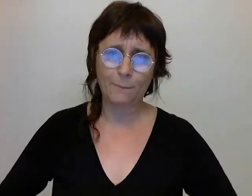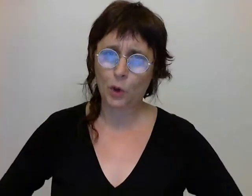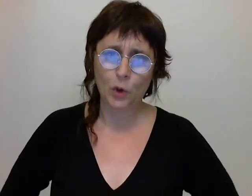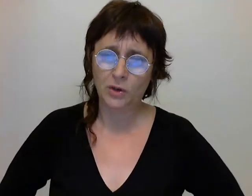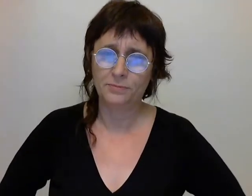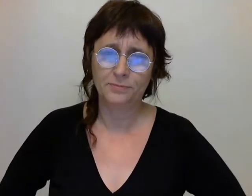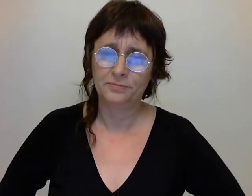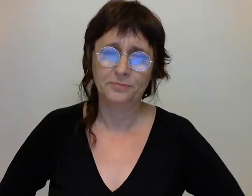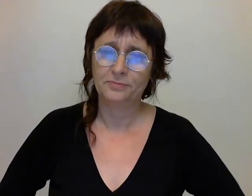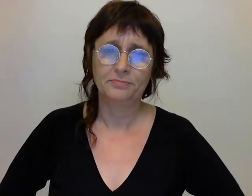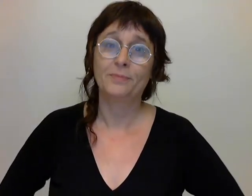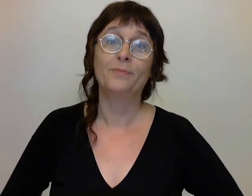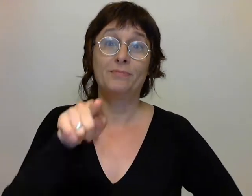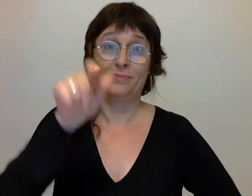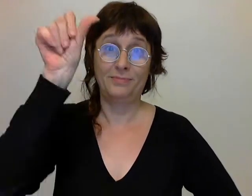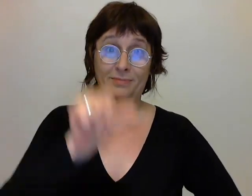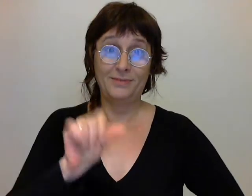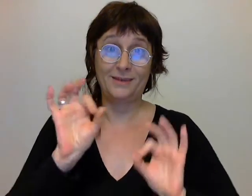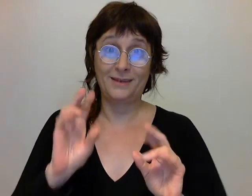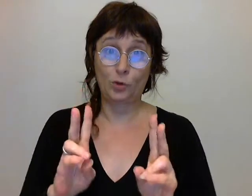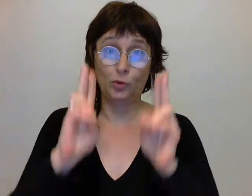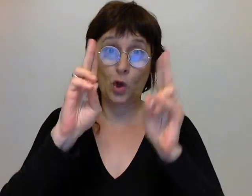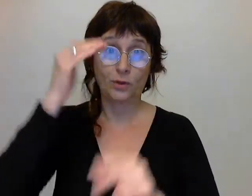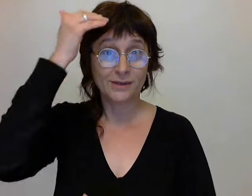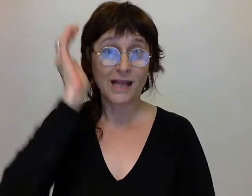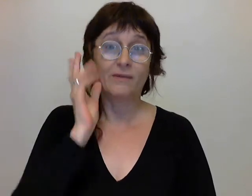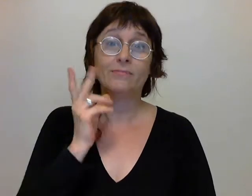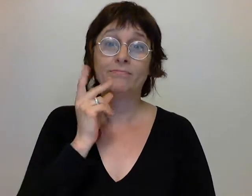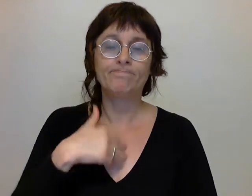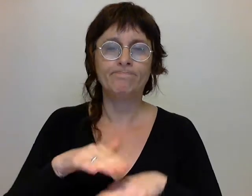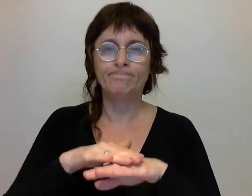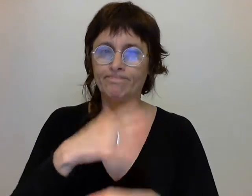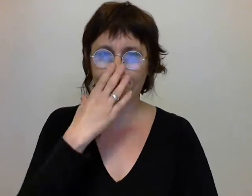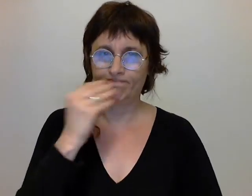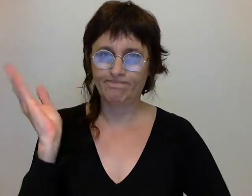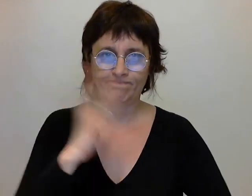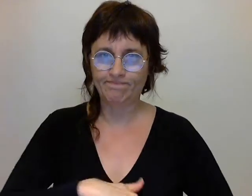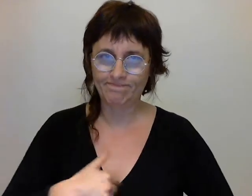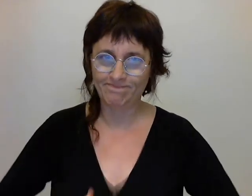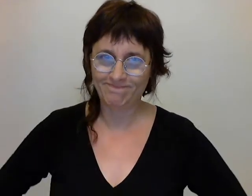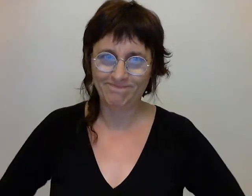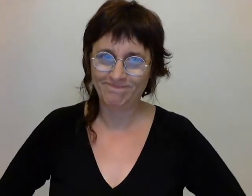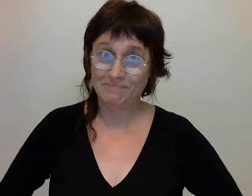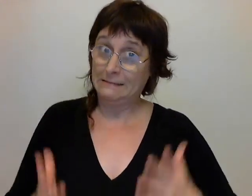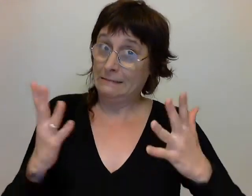deje a su querida novia ni las migajas? Le ha dejado toda la pasta a la mujer de Eddie Miles. Como si a esa le hiciera falta. No era peor que una mujer